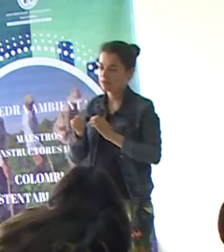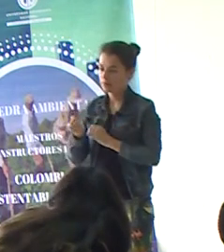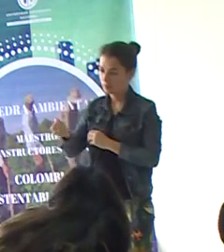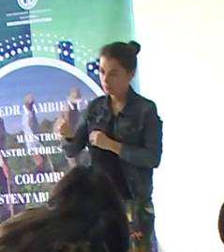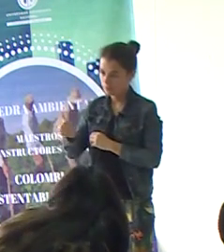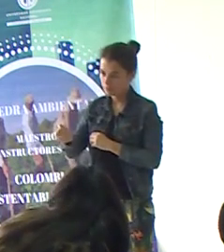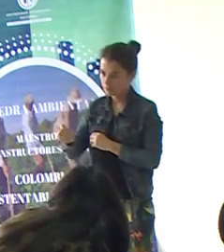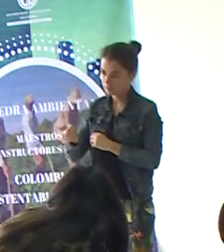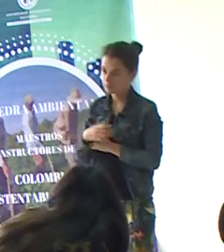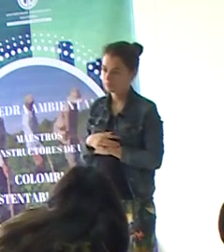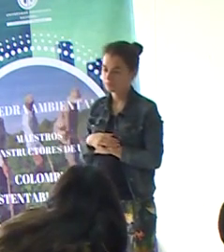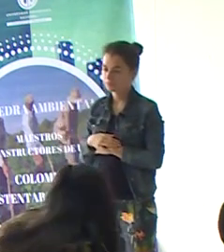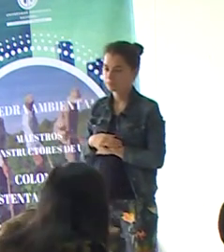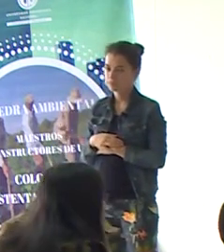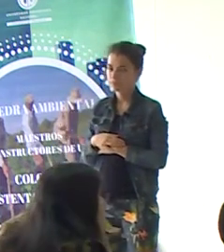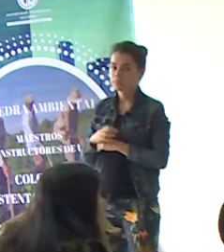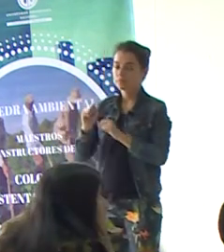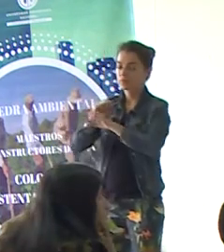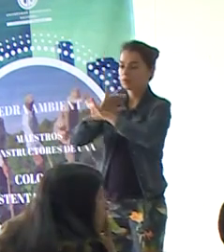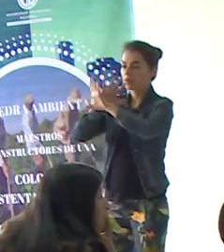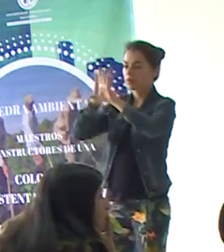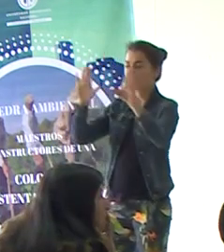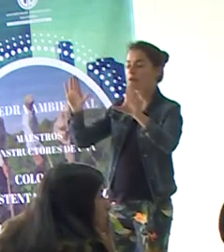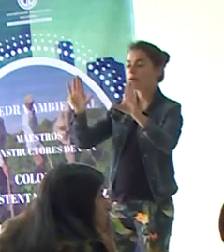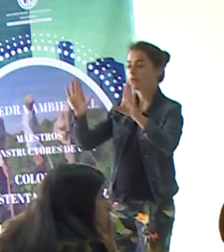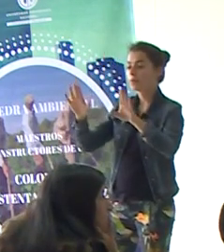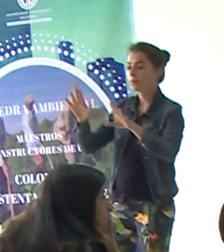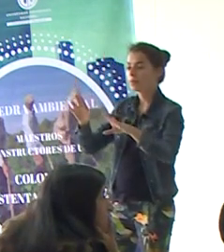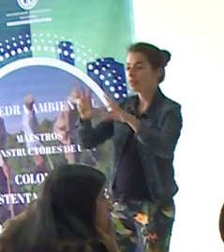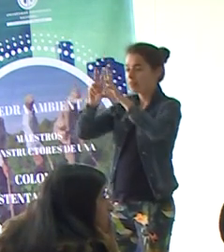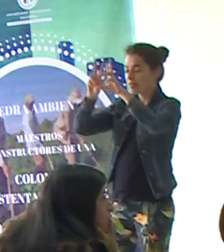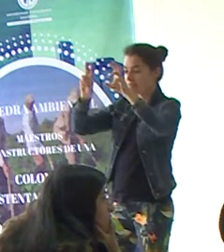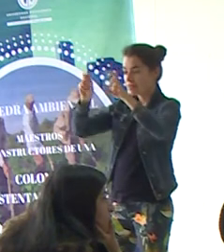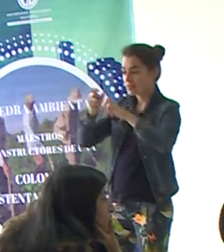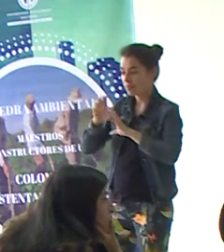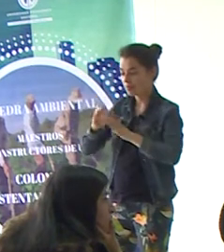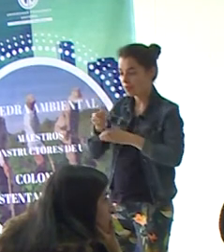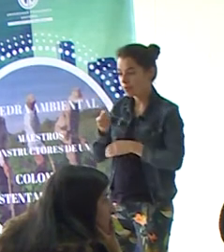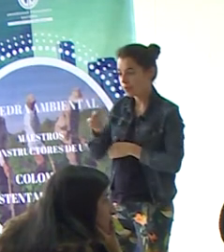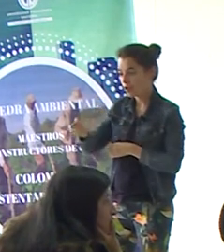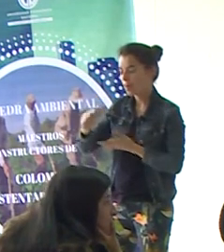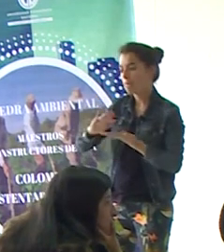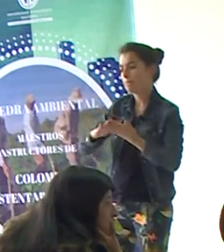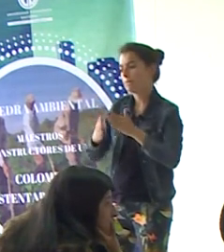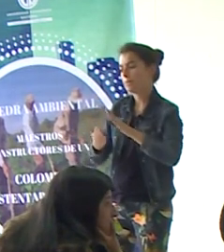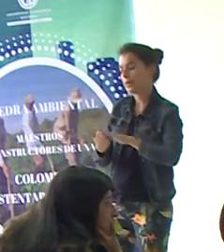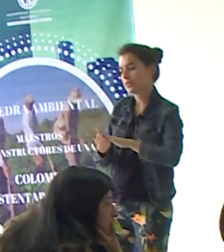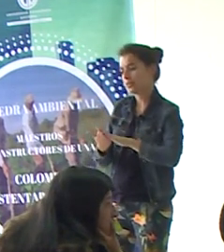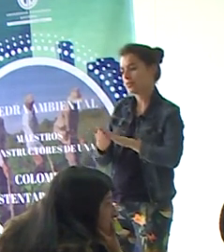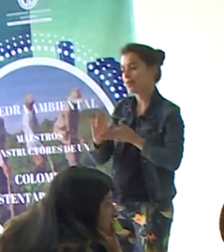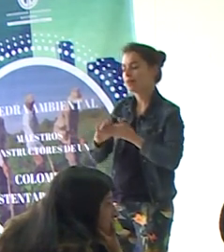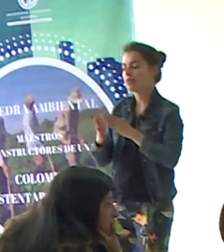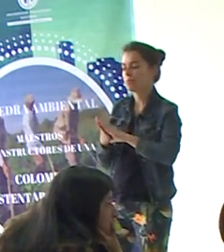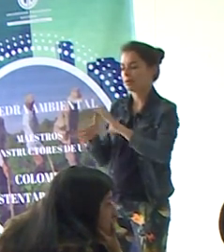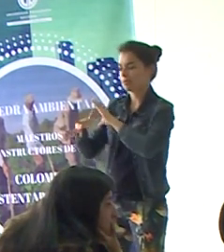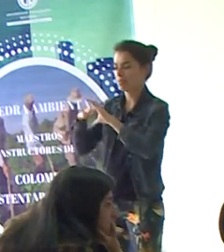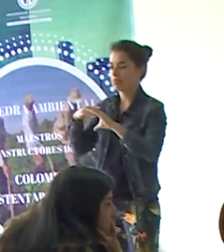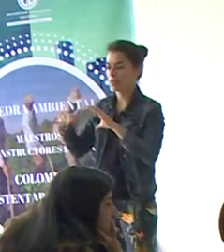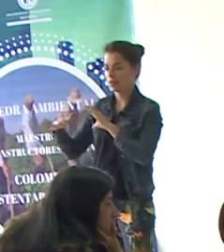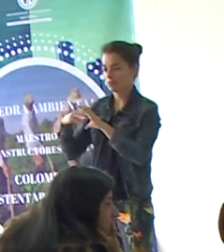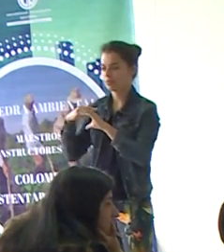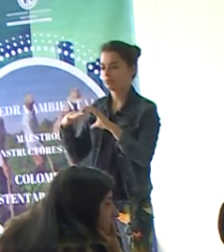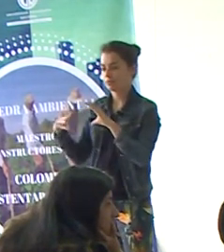por supuesto que las sesiones de paz ambiental pero es que resulta que la paz no solamente tiene que ver con